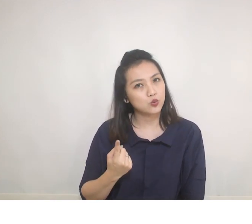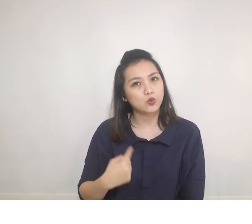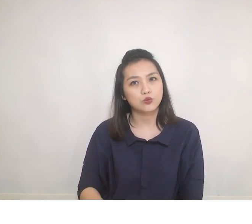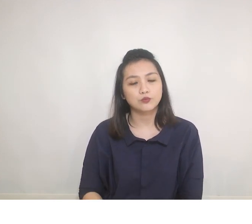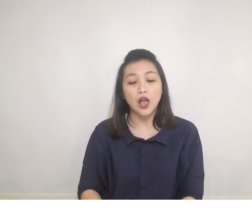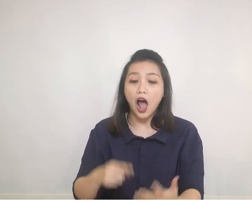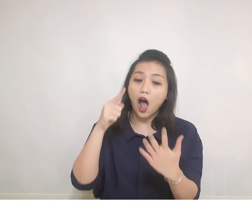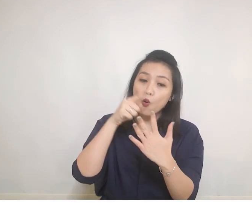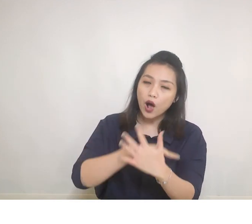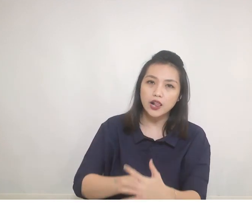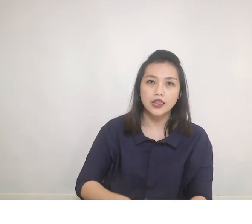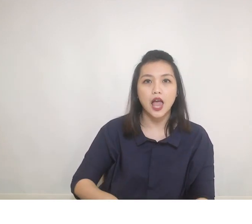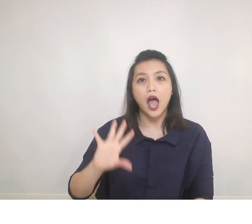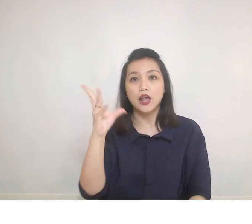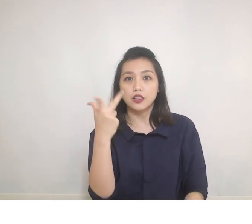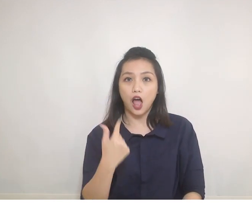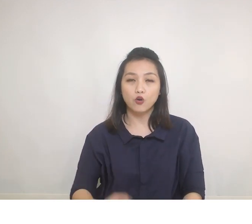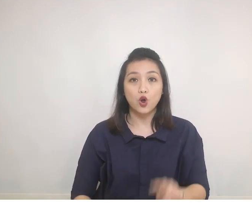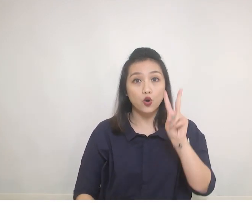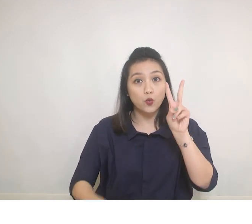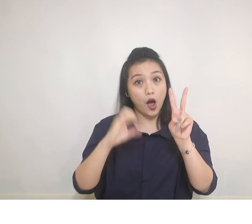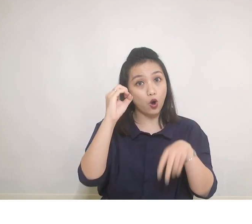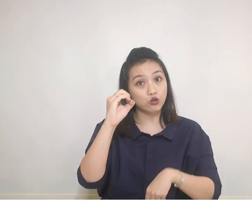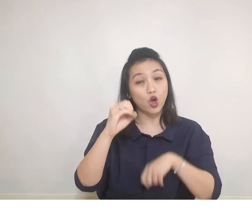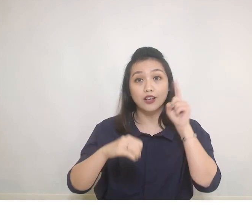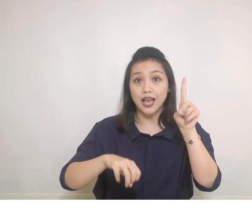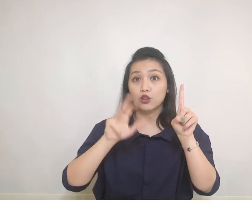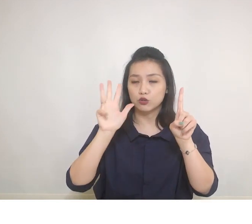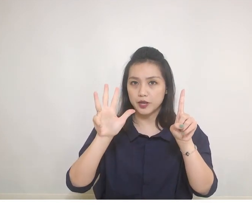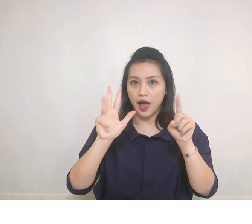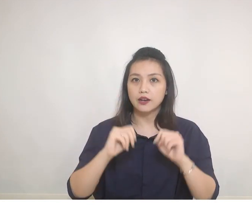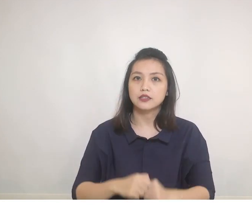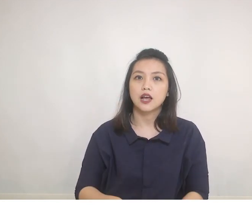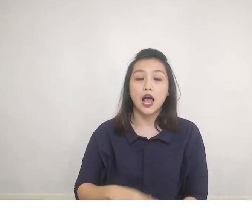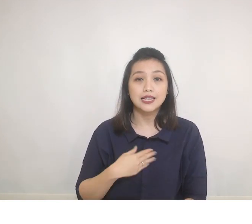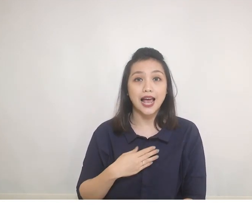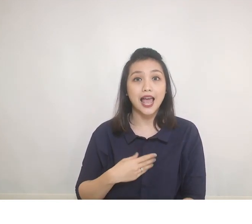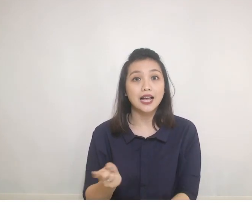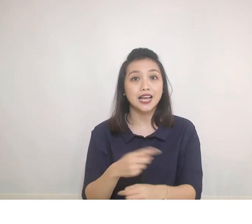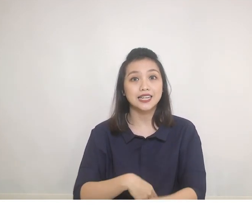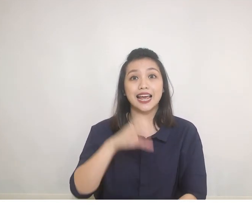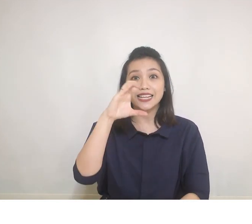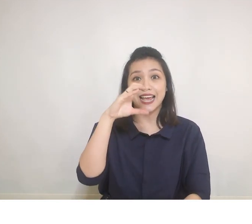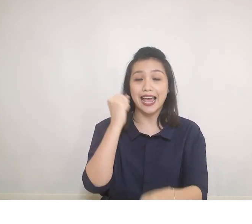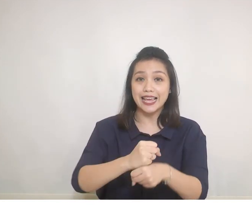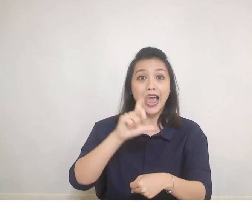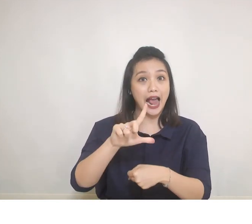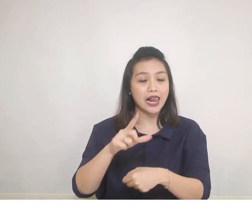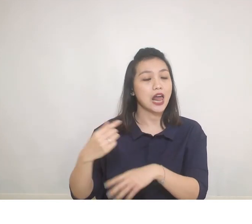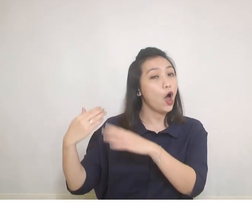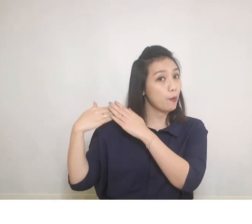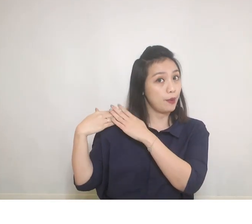itu awalnya tahun 2019, saya ini sudah posisi sebagai CGL. Terus ada